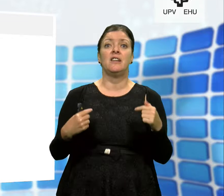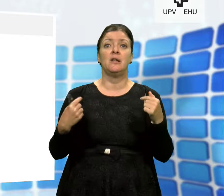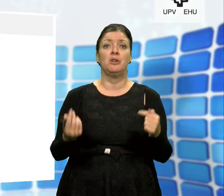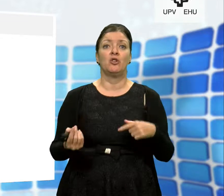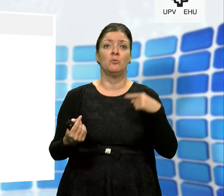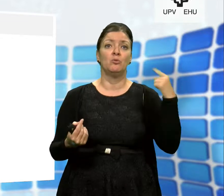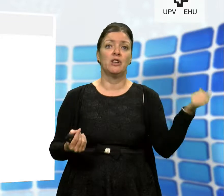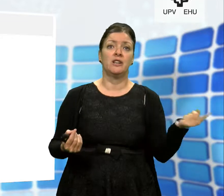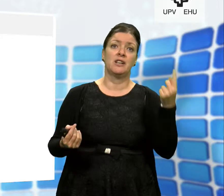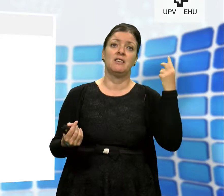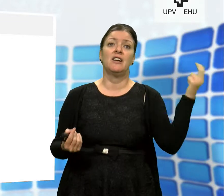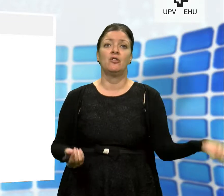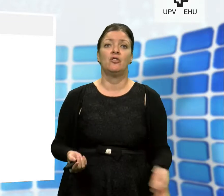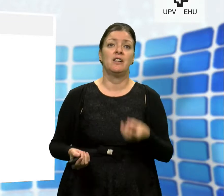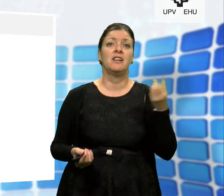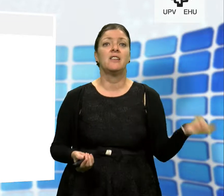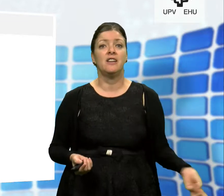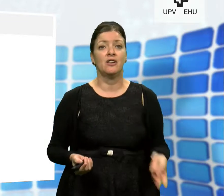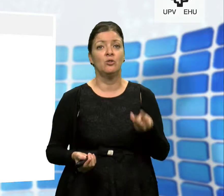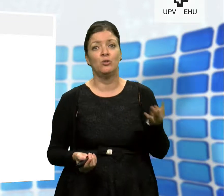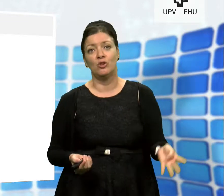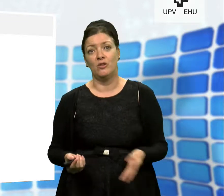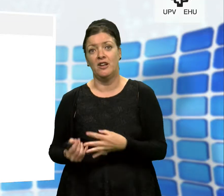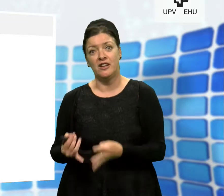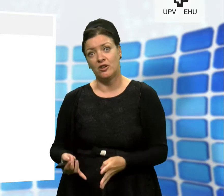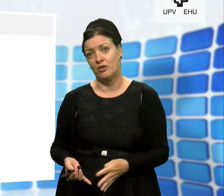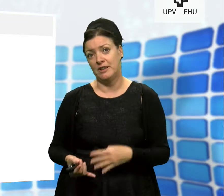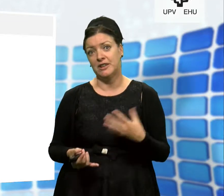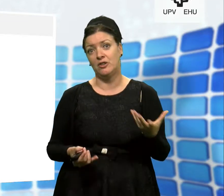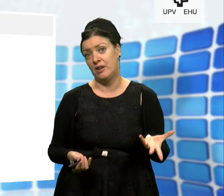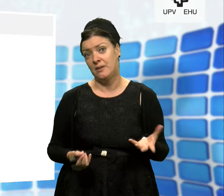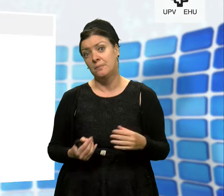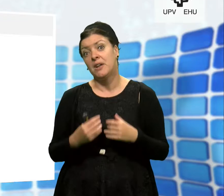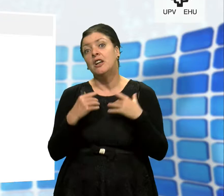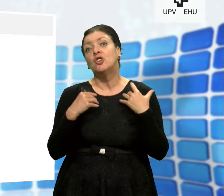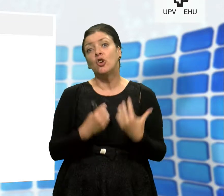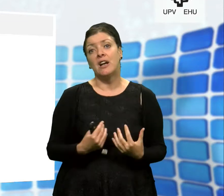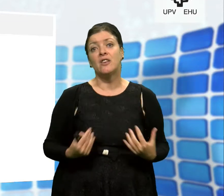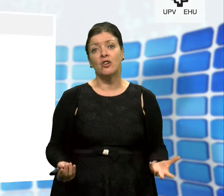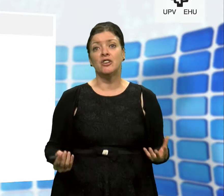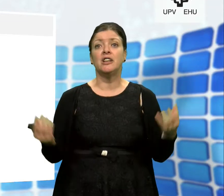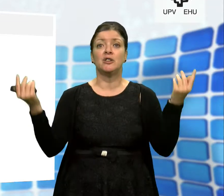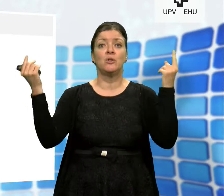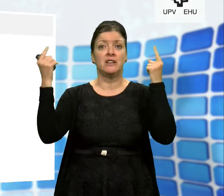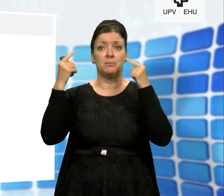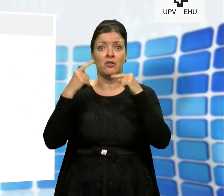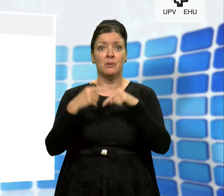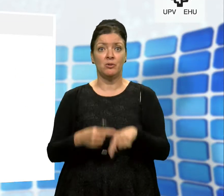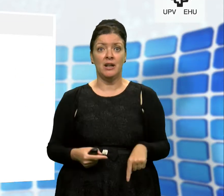en mí, como mujer, trabajadora, vecina, conductora, lectora, escritora. Toda acción tiene su eje espacio-temporal